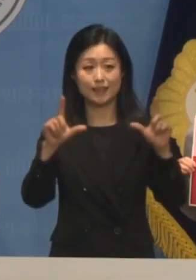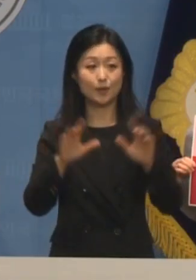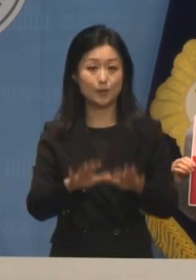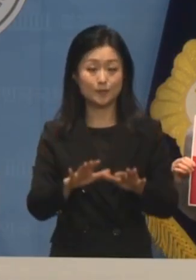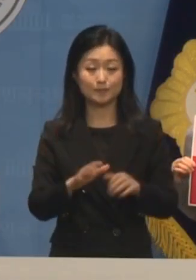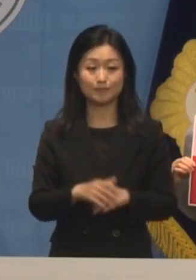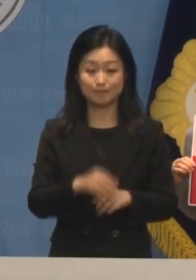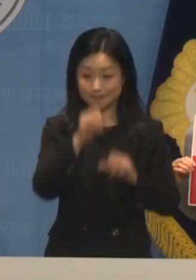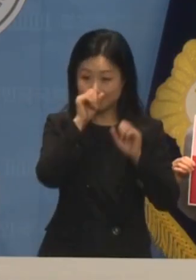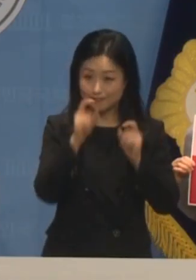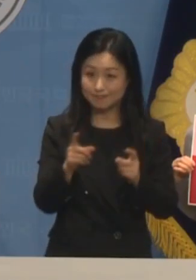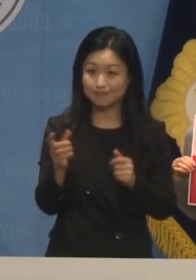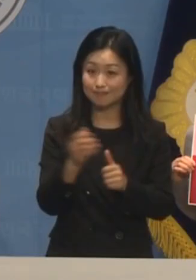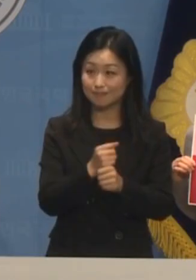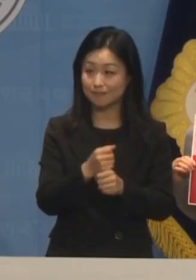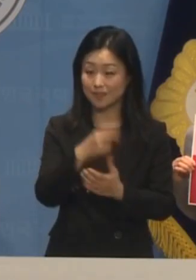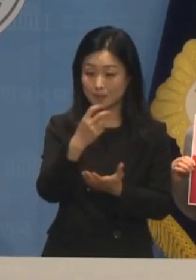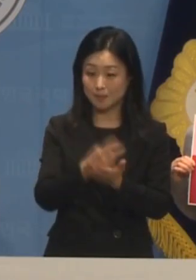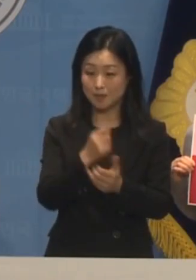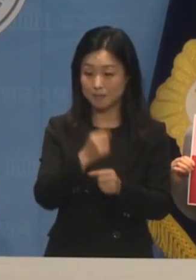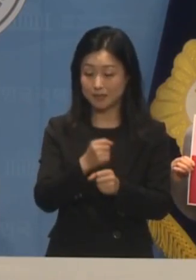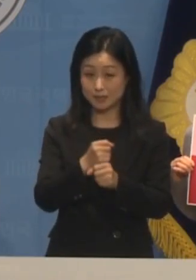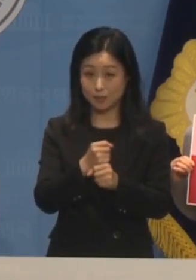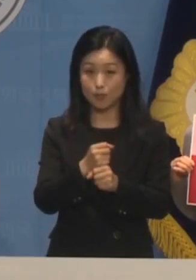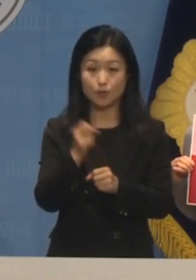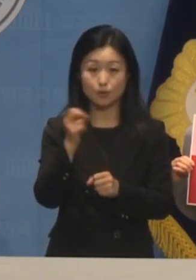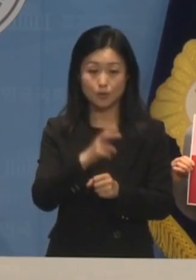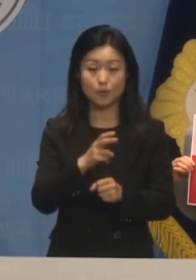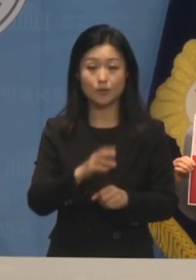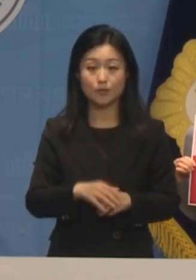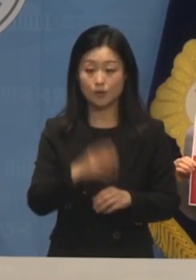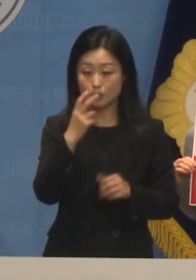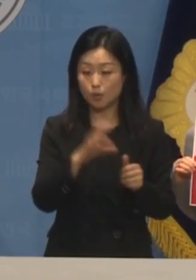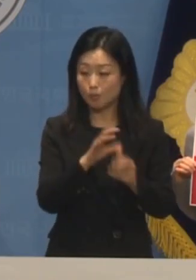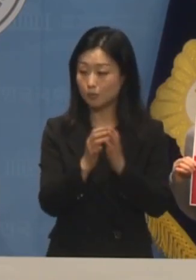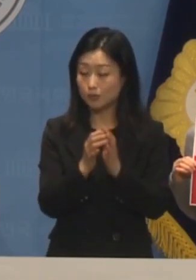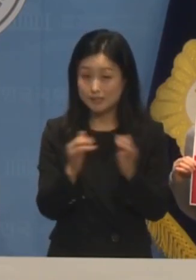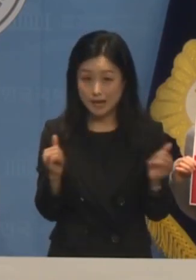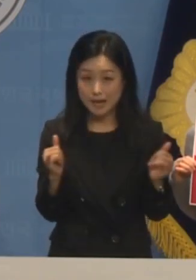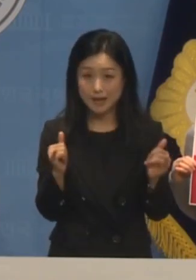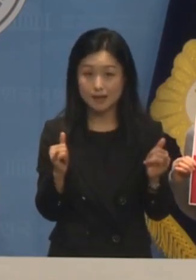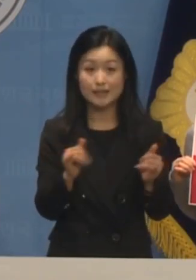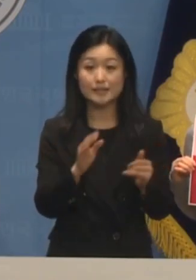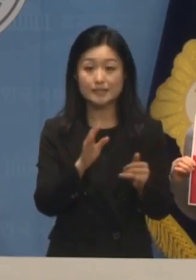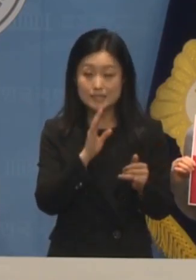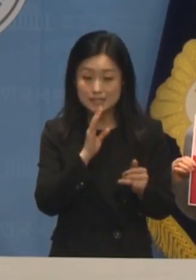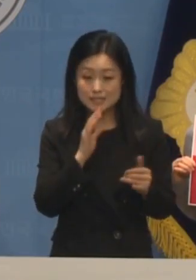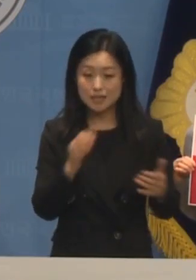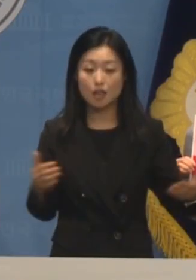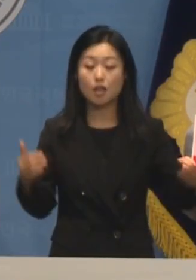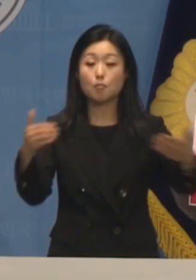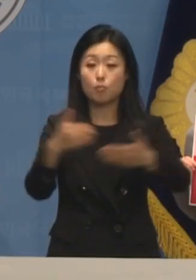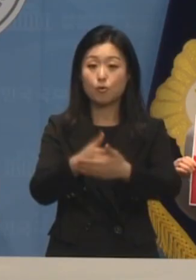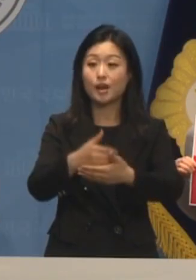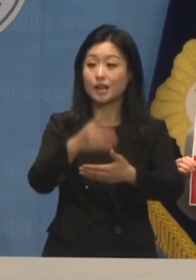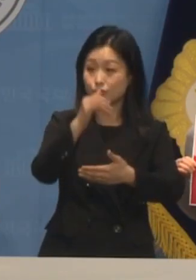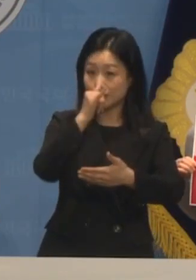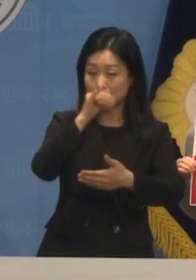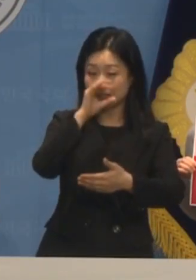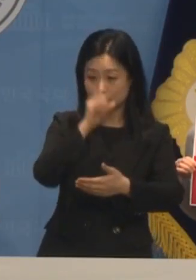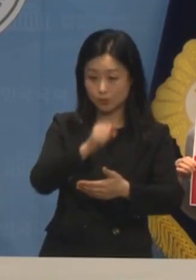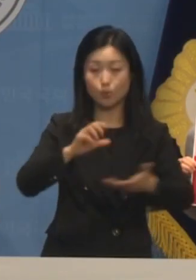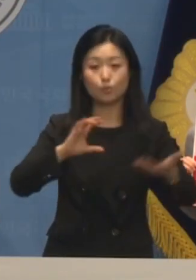이 기회를 통해 법의 실효성을 보완하고 모든 돌봄 노동자를 실제로 포괄할 수 있는 풍성한